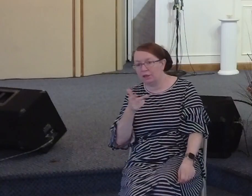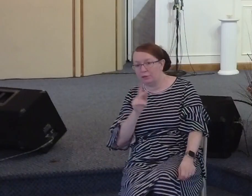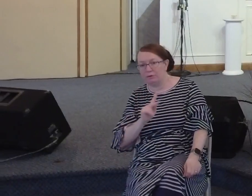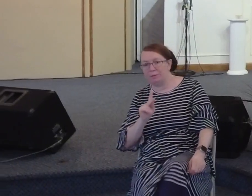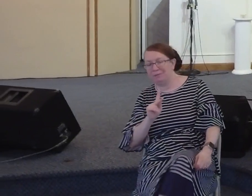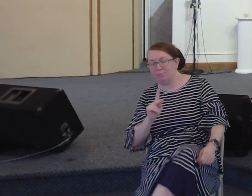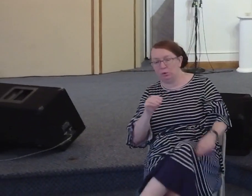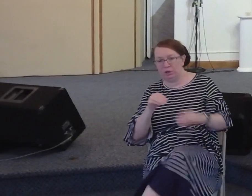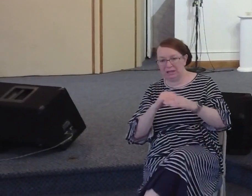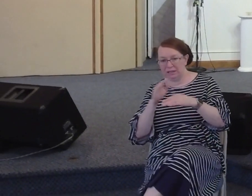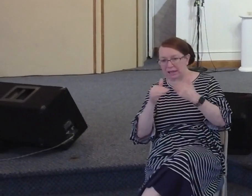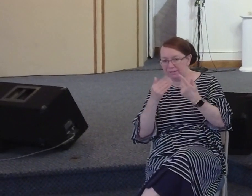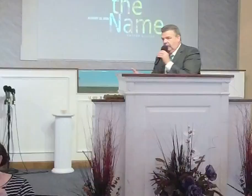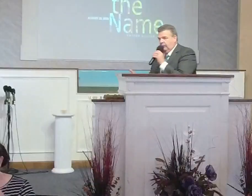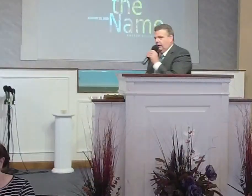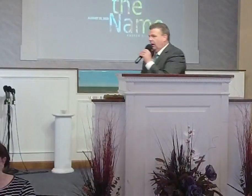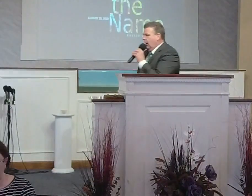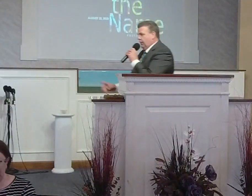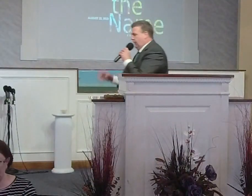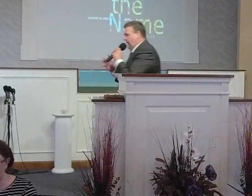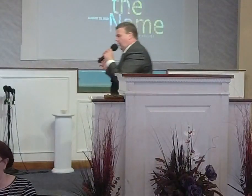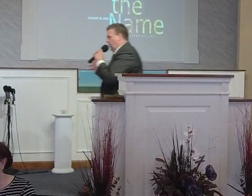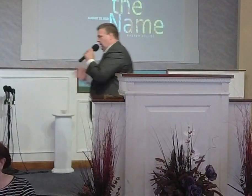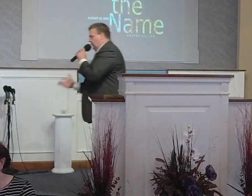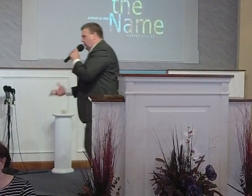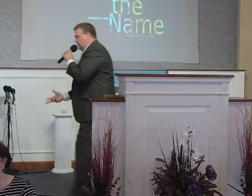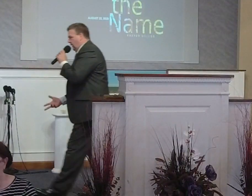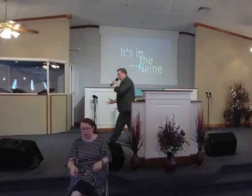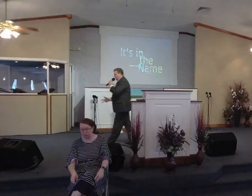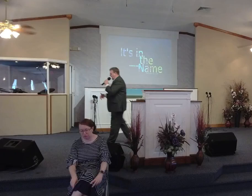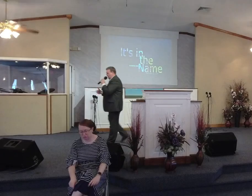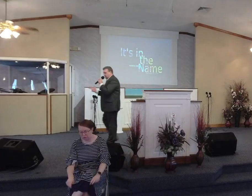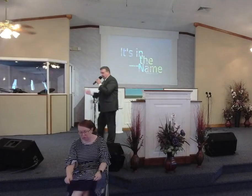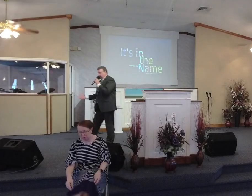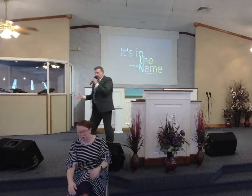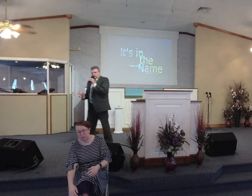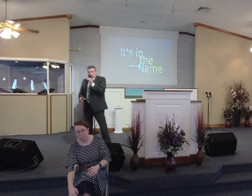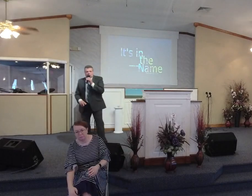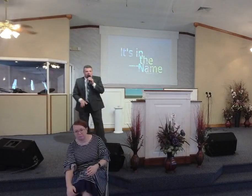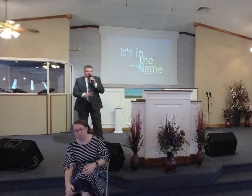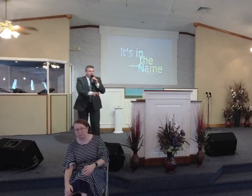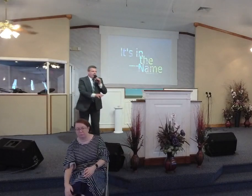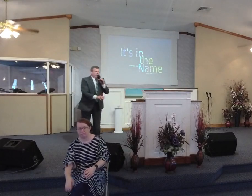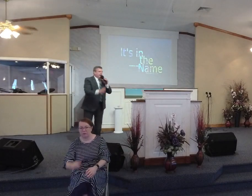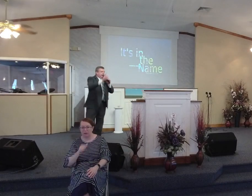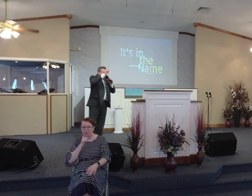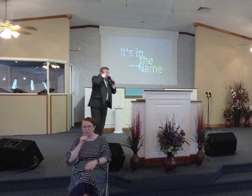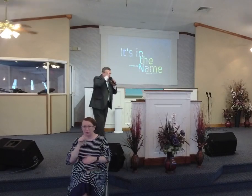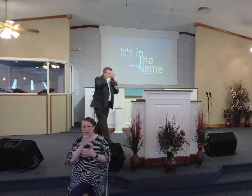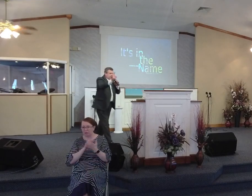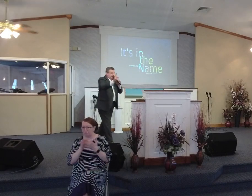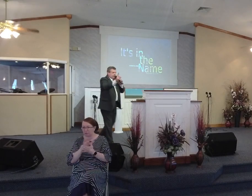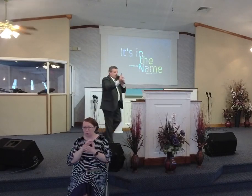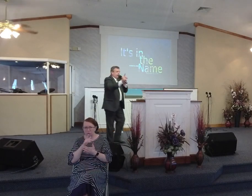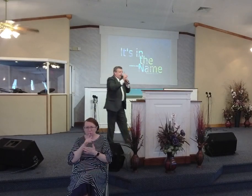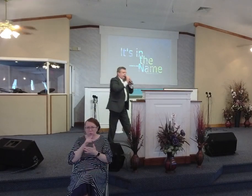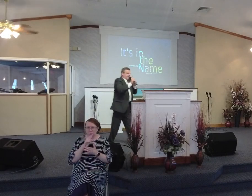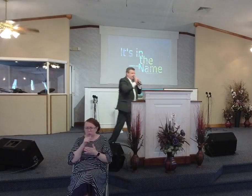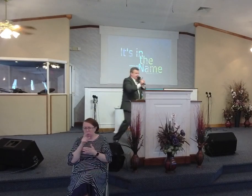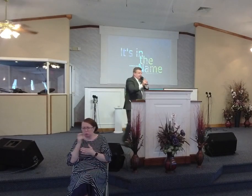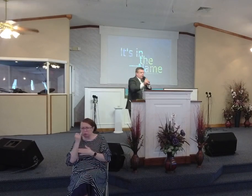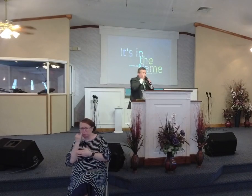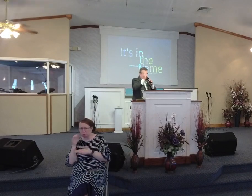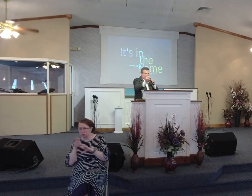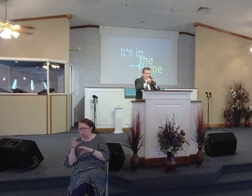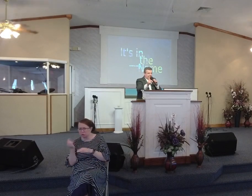No se están tropezando uno con los otros en el cielo tratando de averiguar quién manda. Es Jesús. No se